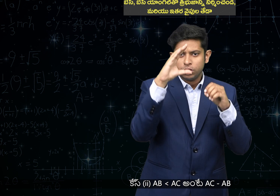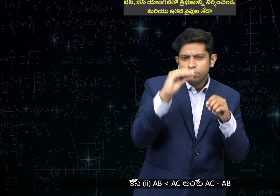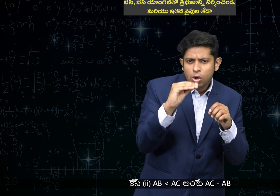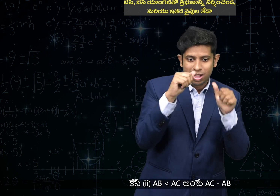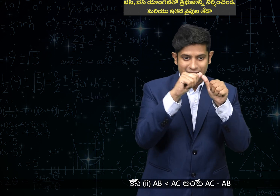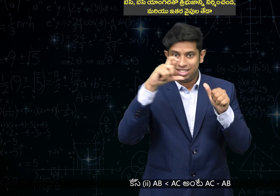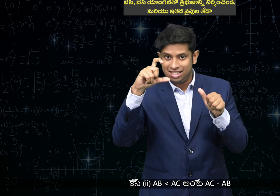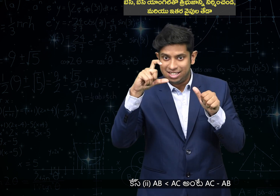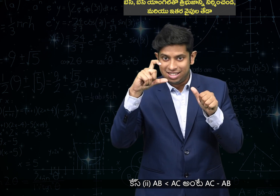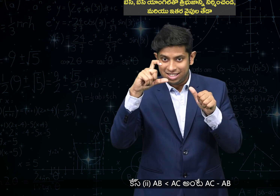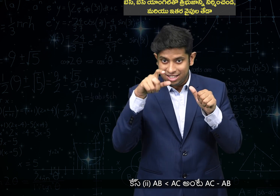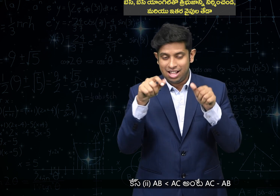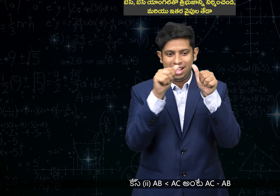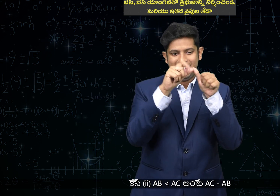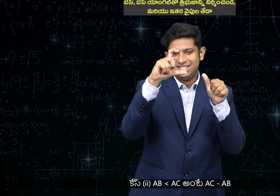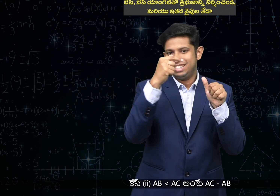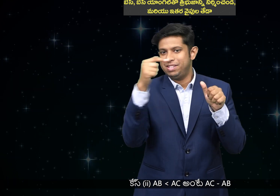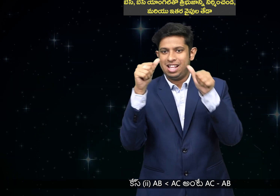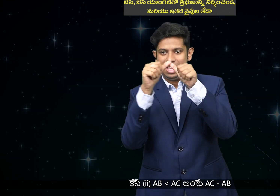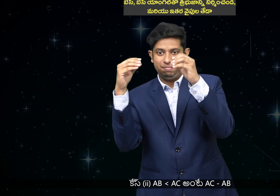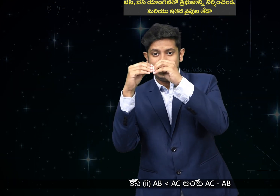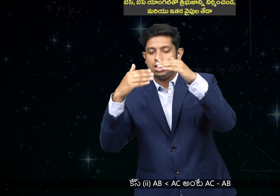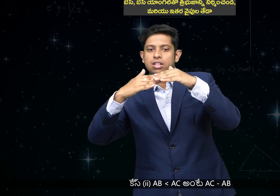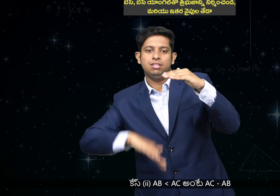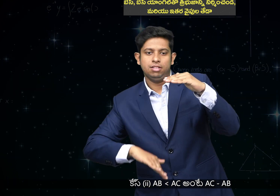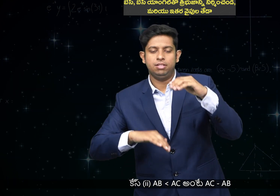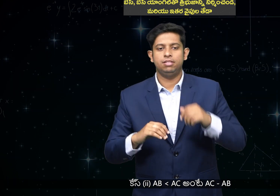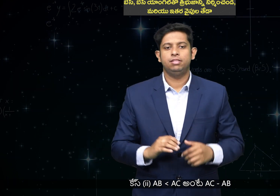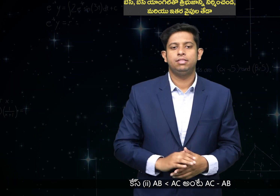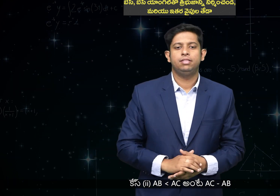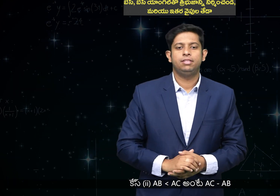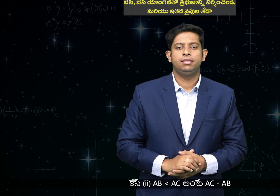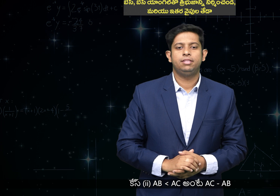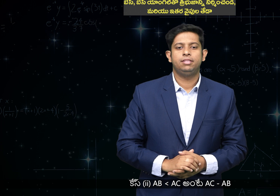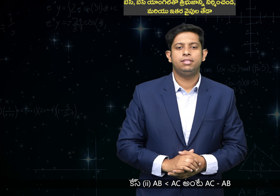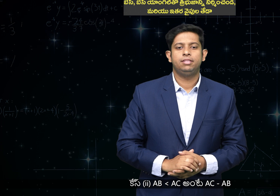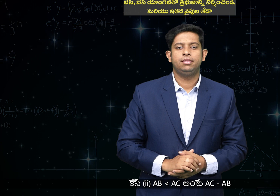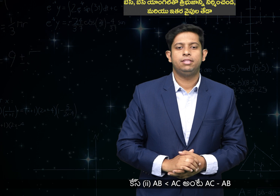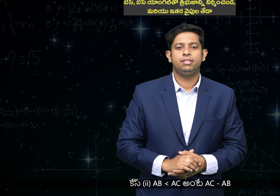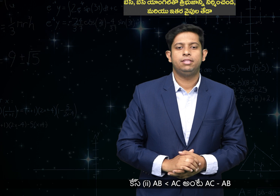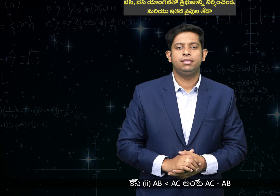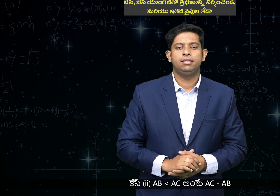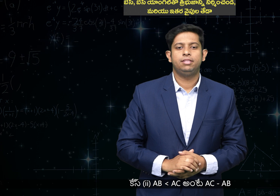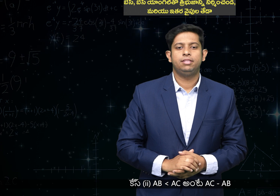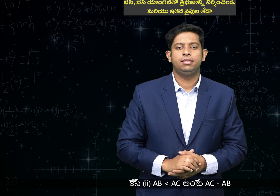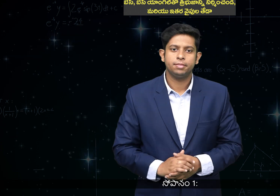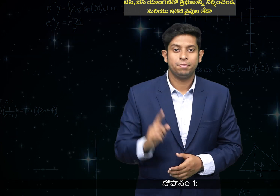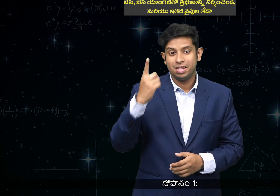కేస్ 2, ఏబీ లెస్ దెన్ ఏసీ అంటే ఏసీ మైనస్ ఏబీ.